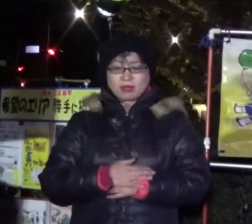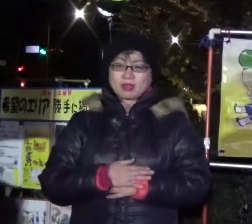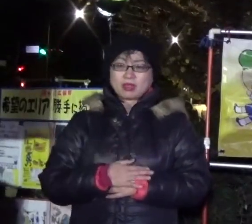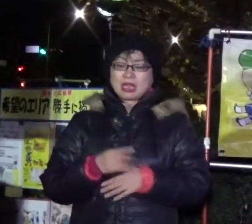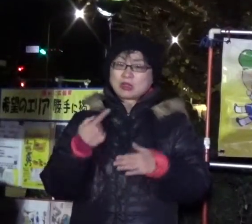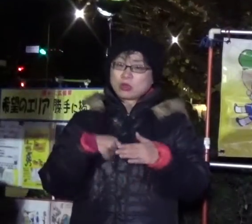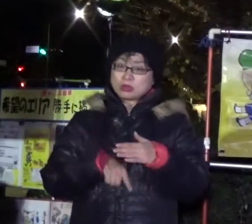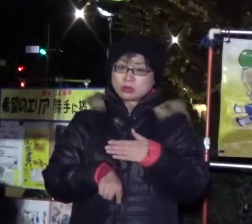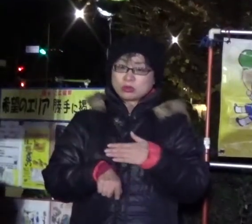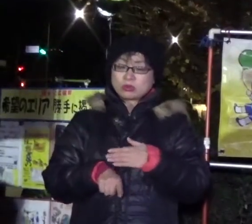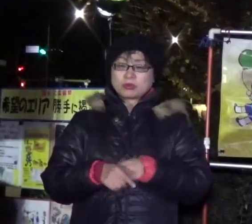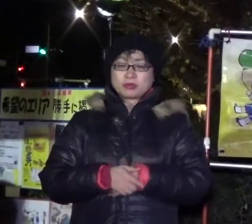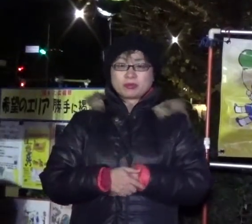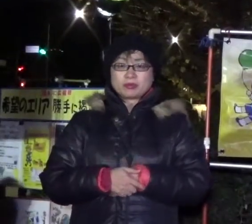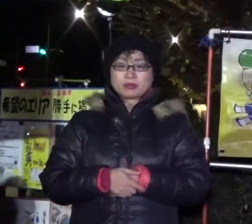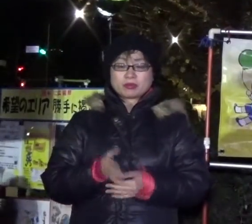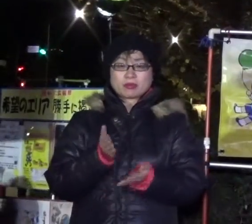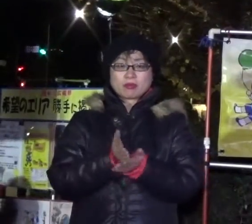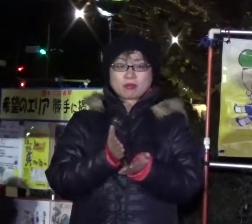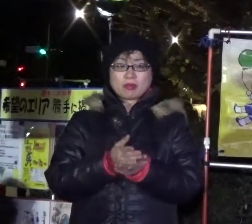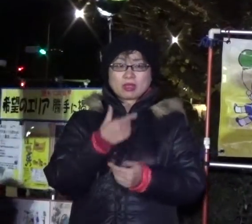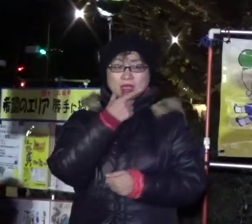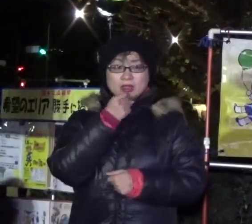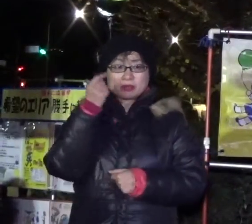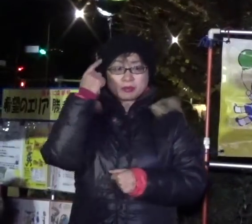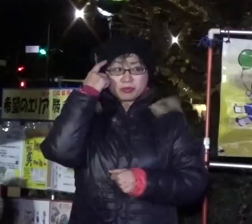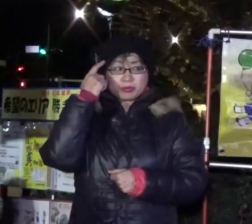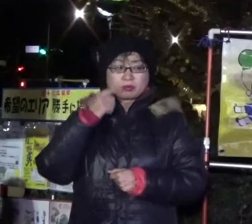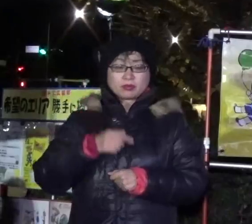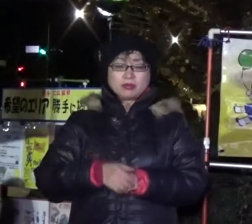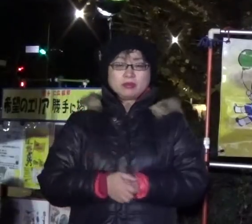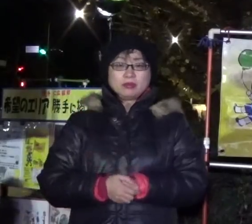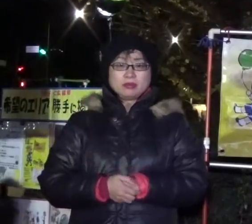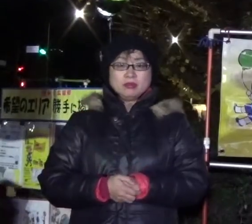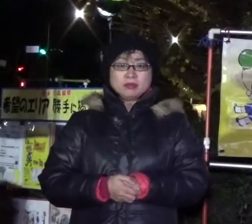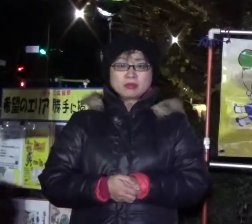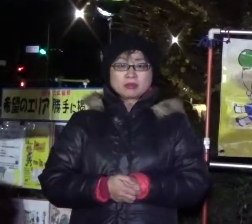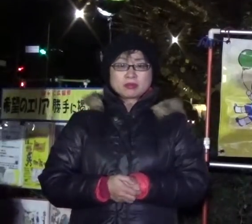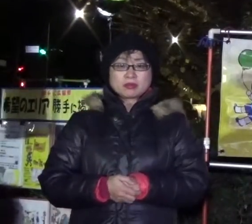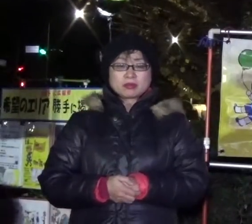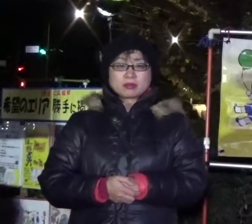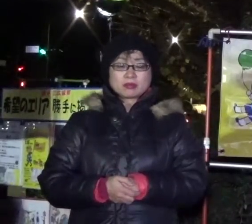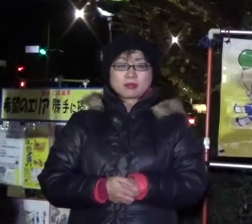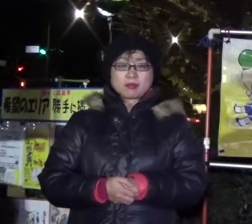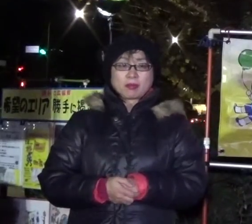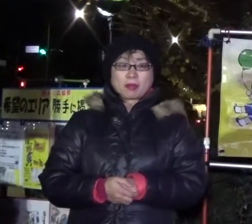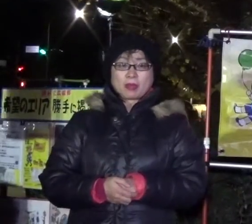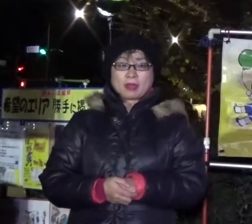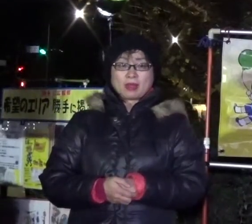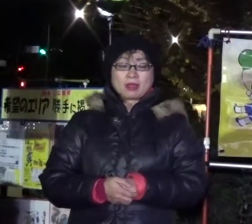日は、話させていただきます。罪深い告白になります。